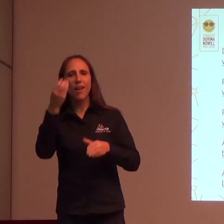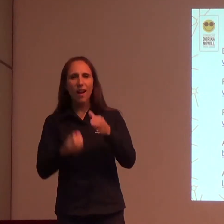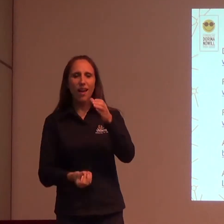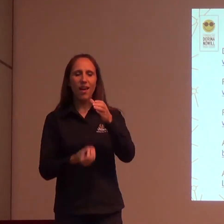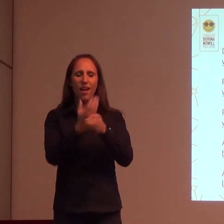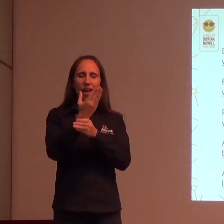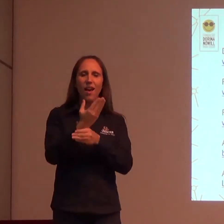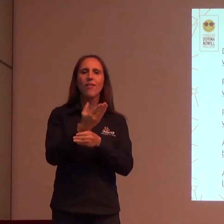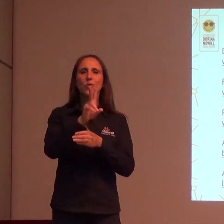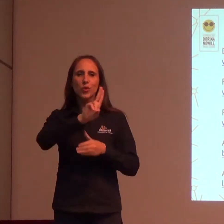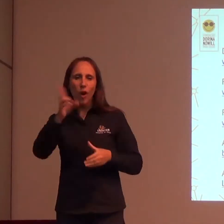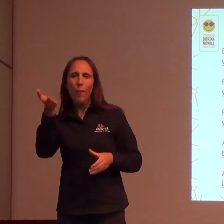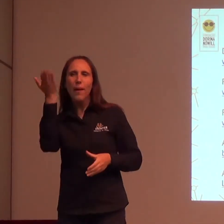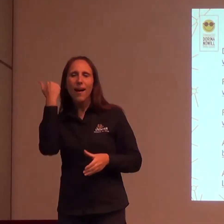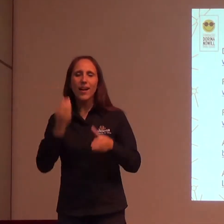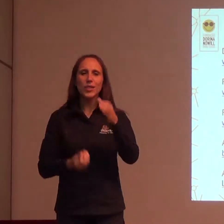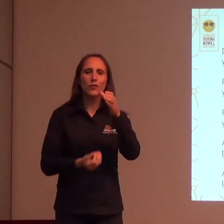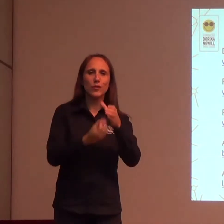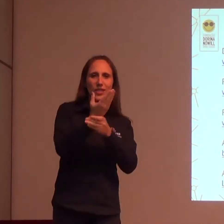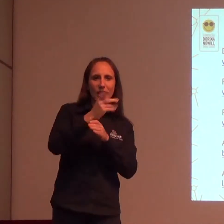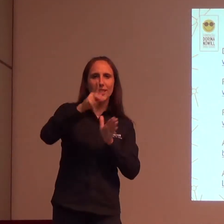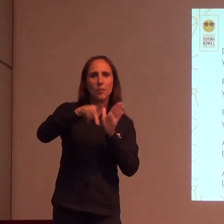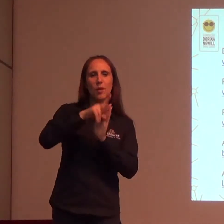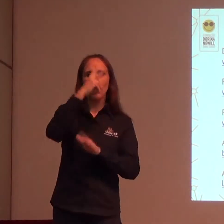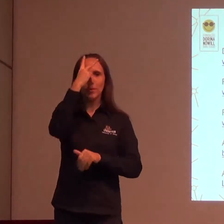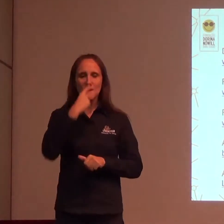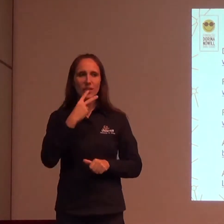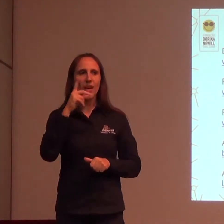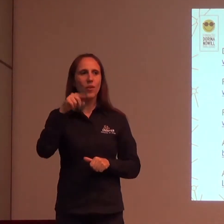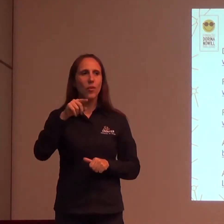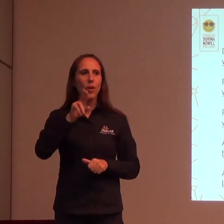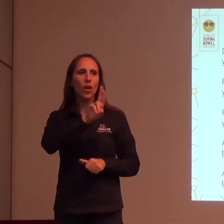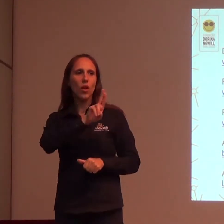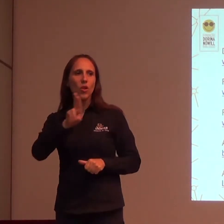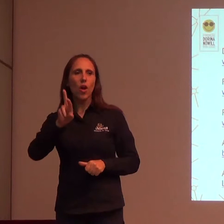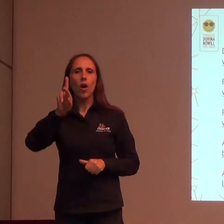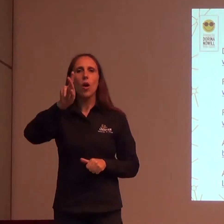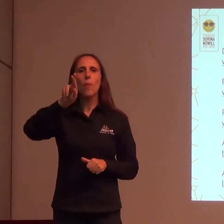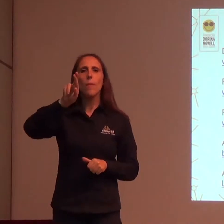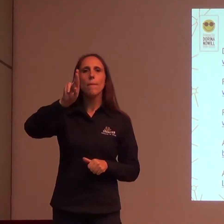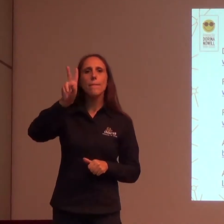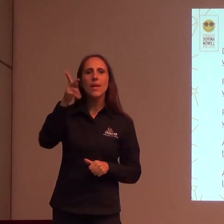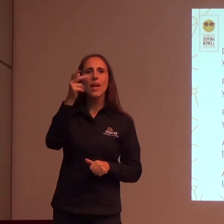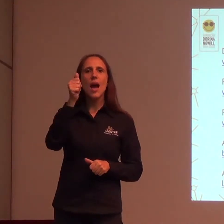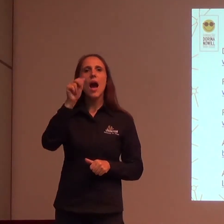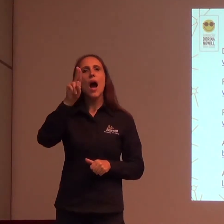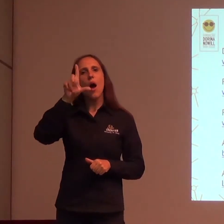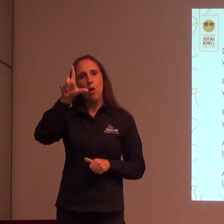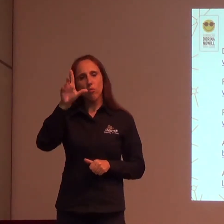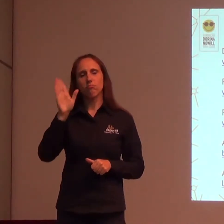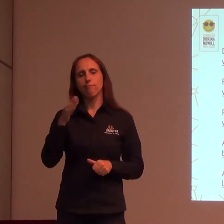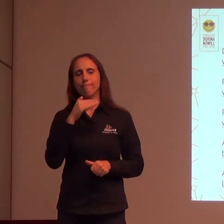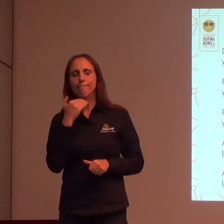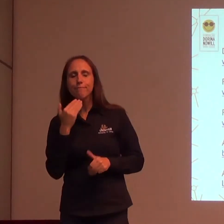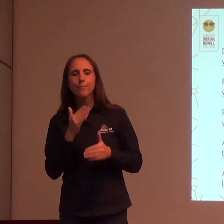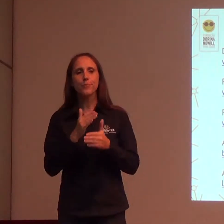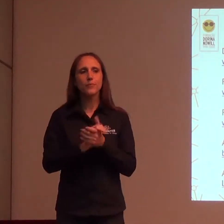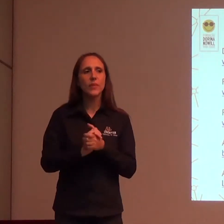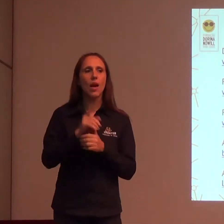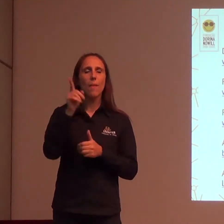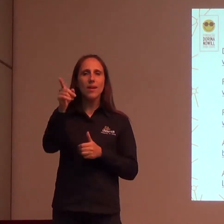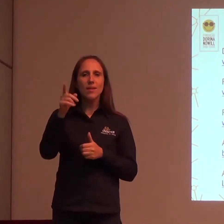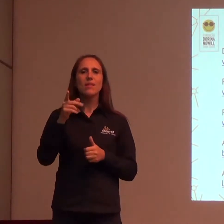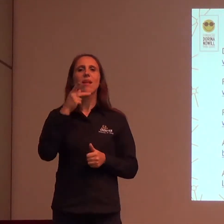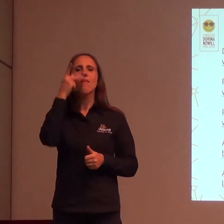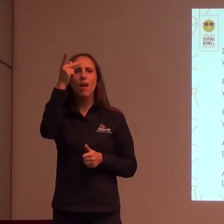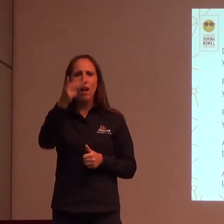livro cego e tal. Eu acho que as pessoas vão saber de quem eu tô falando, que é o Raul, marido da Rose, falecido Raul. E ele falava muito dessa